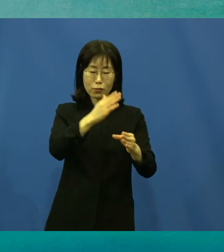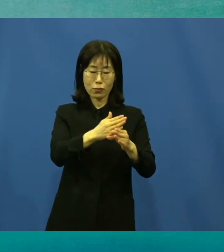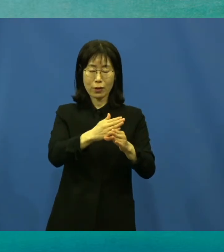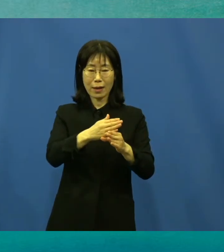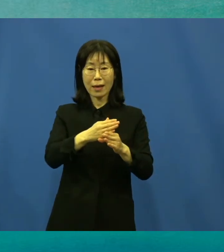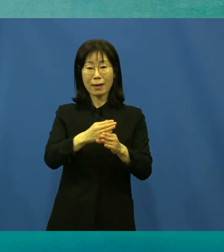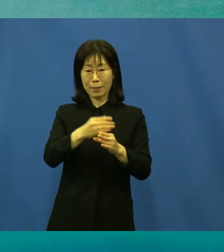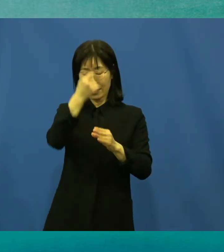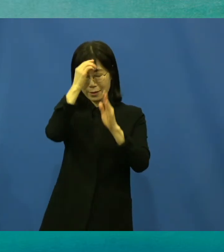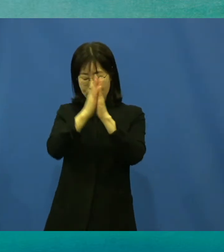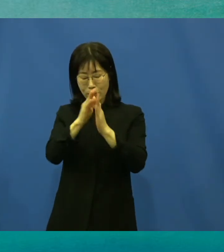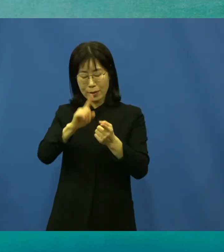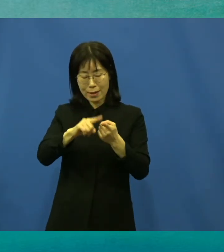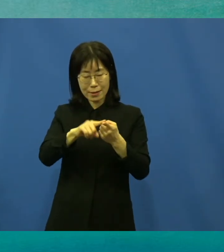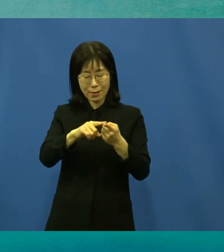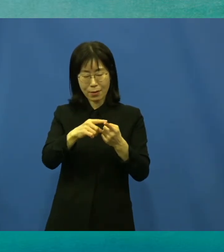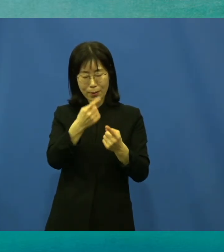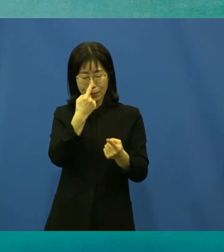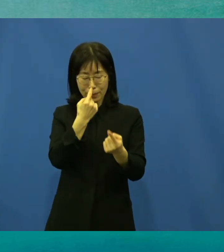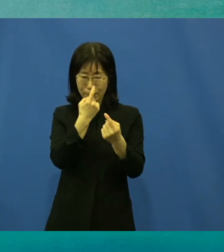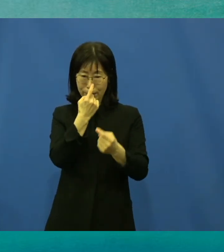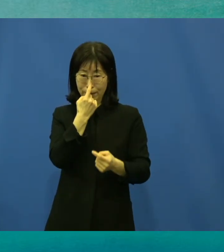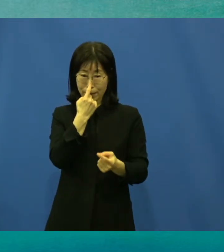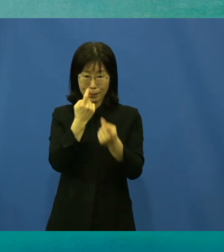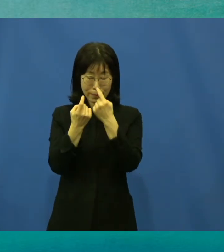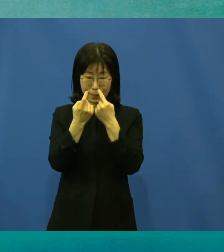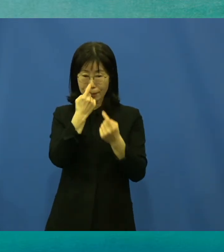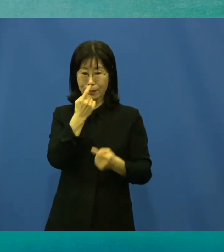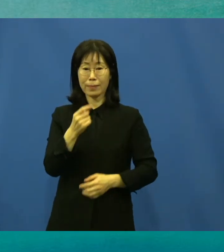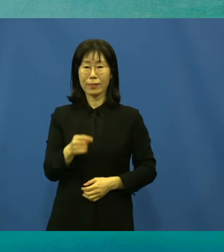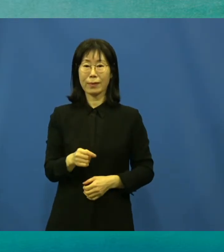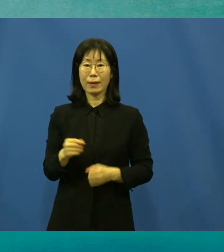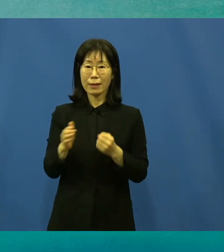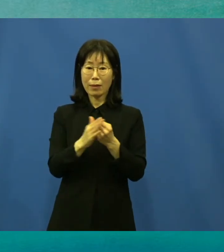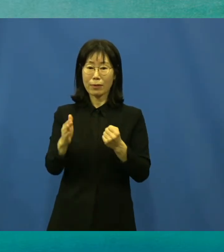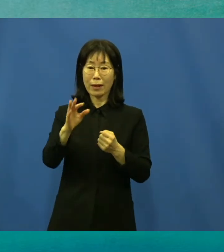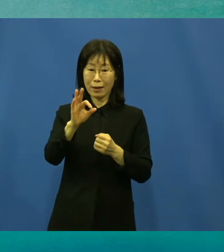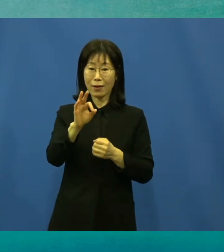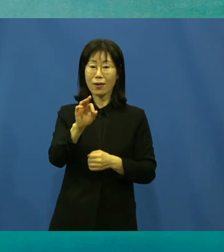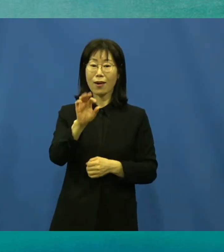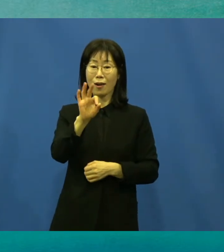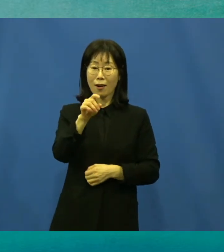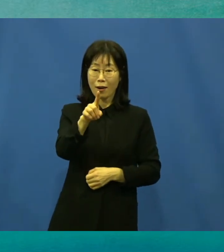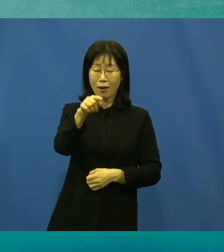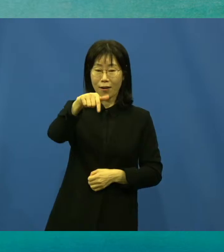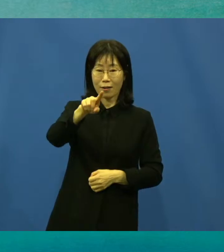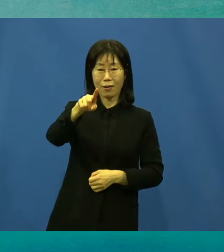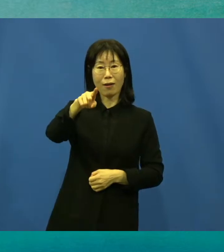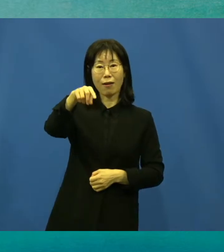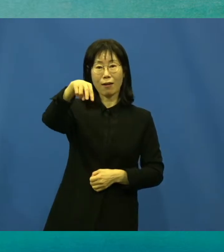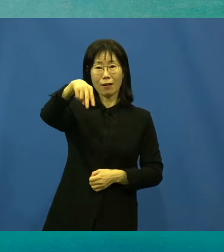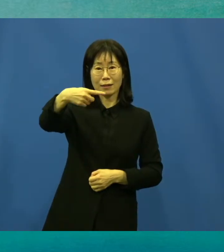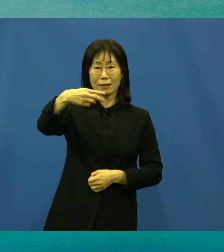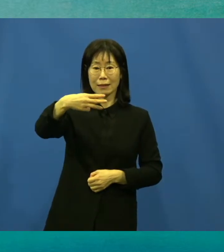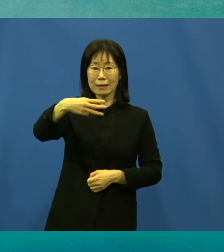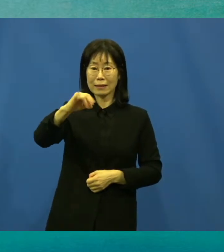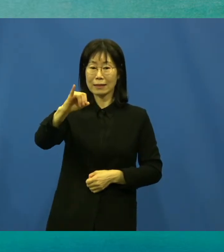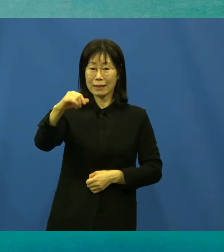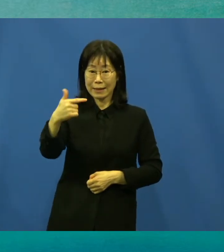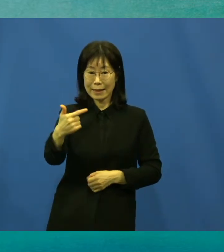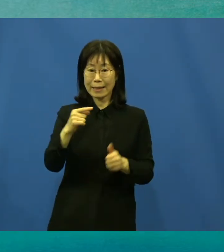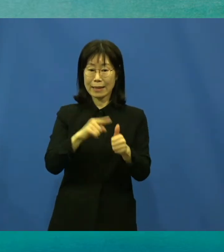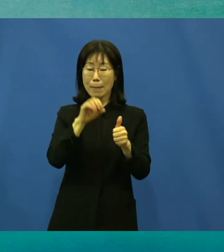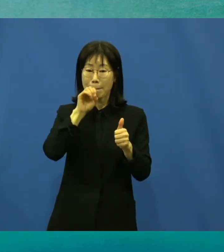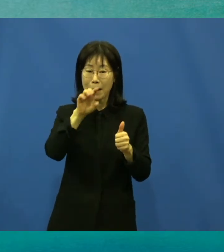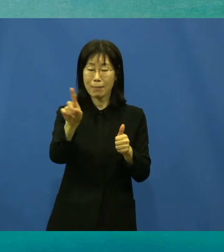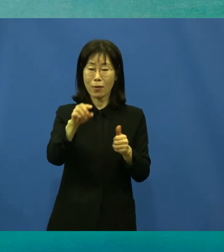그래서 어거스틴은 시편을 학교라고 그렇게 말했습니다. 특별히 무슨 학교요?